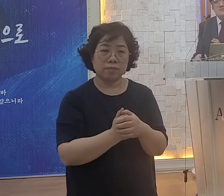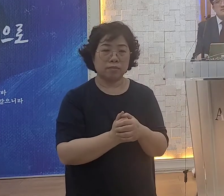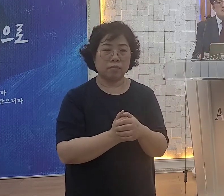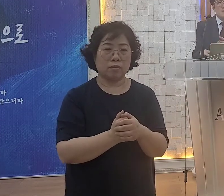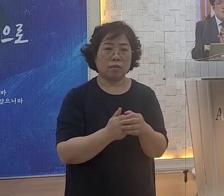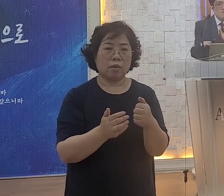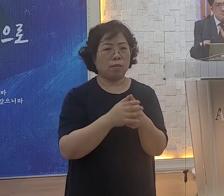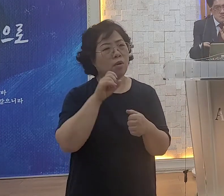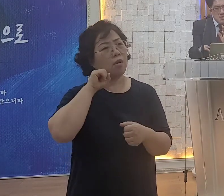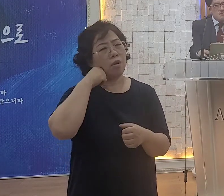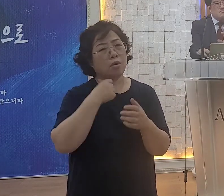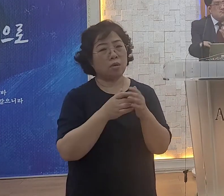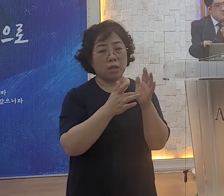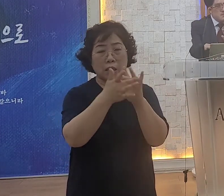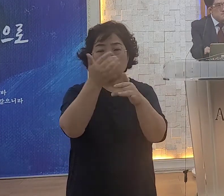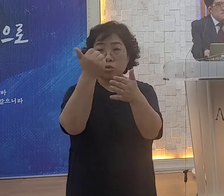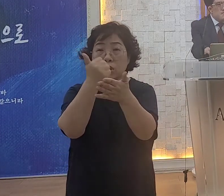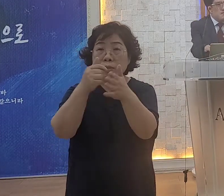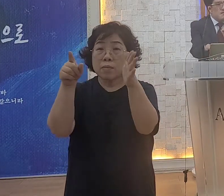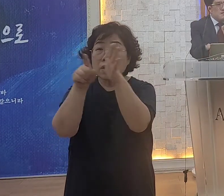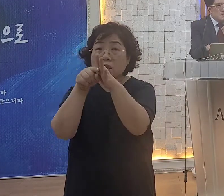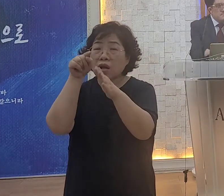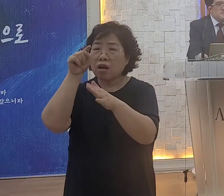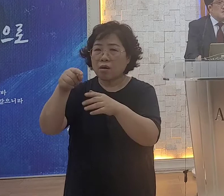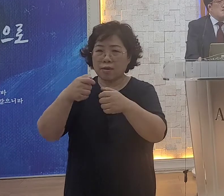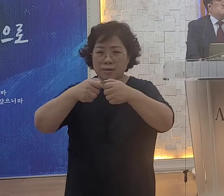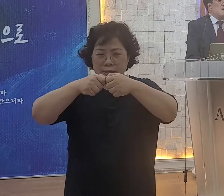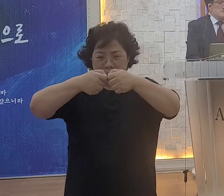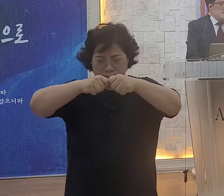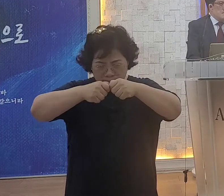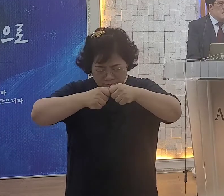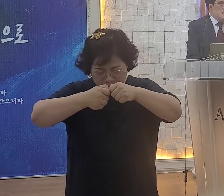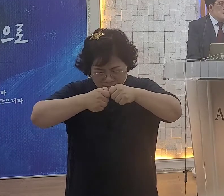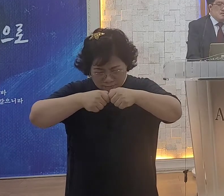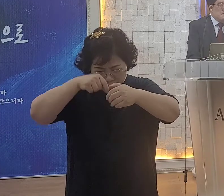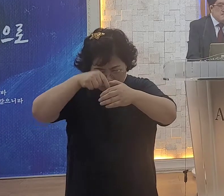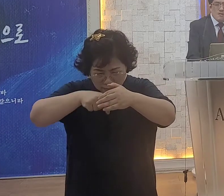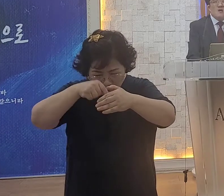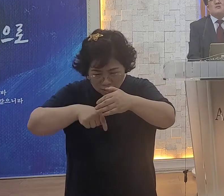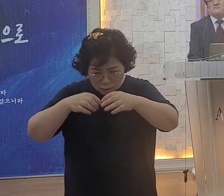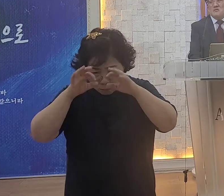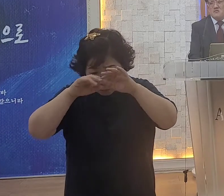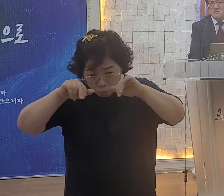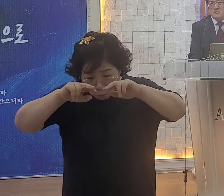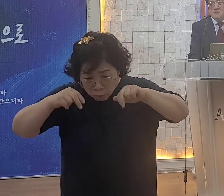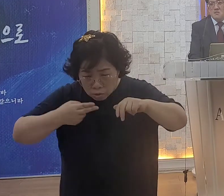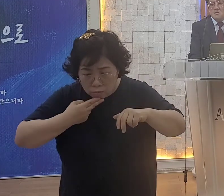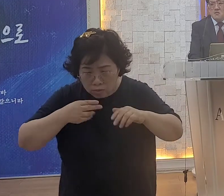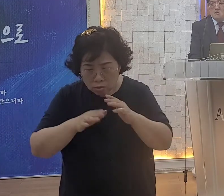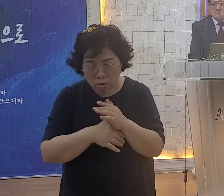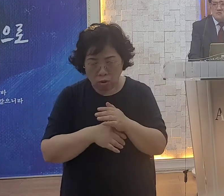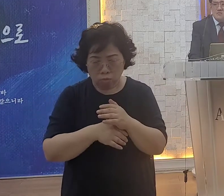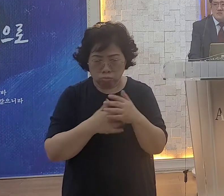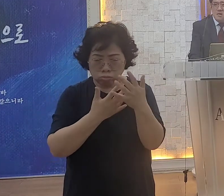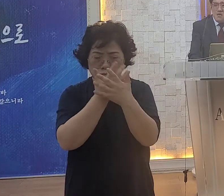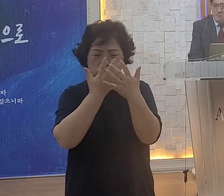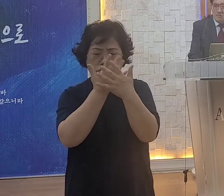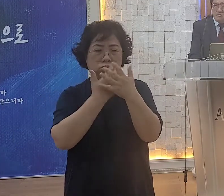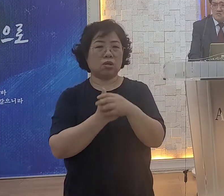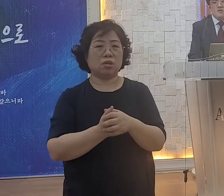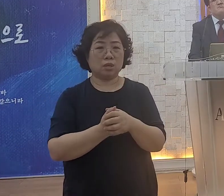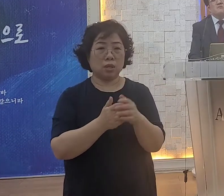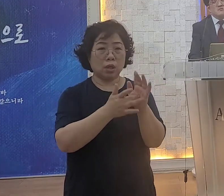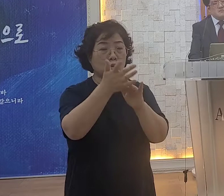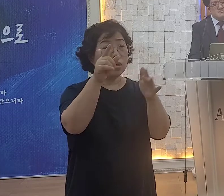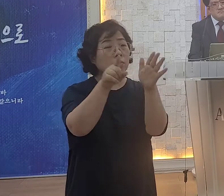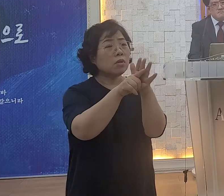믿는다는 게 뭔지를 구체적으로 이렇게 깊이 들어가 보지 않으면 너무 막막합니다. 예수를 믿는다는 게